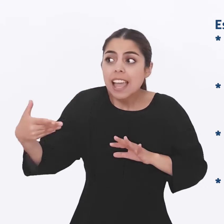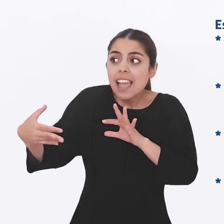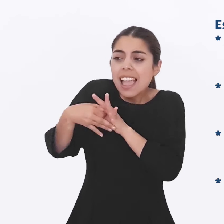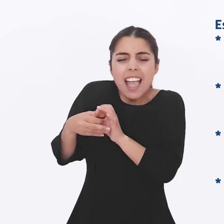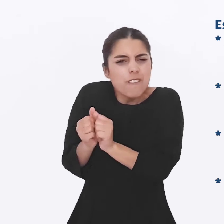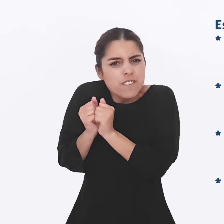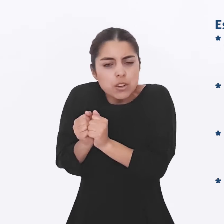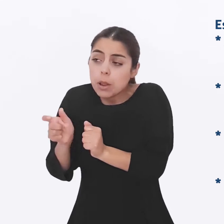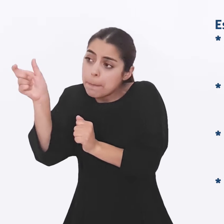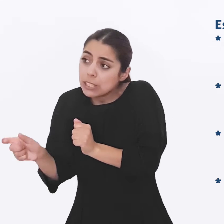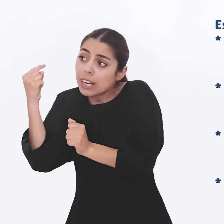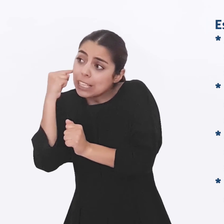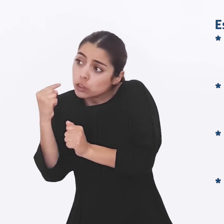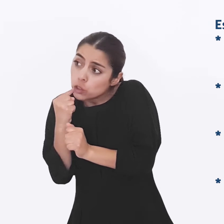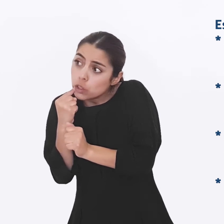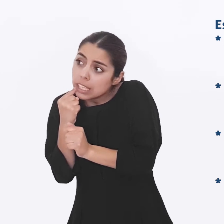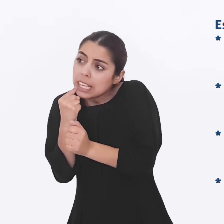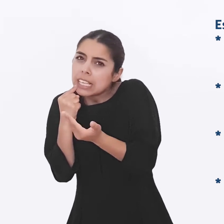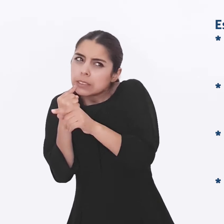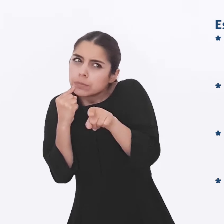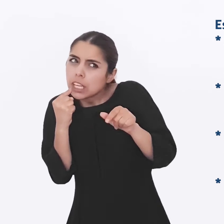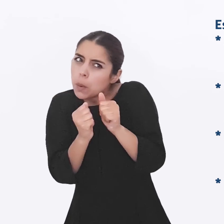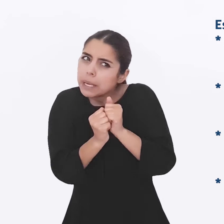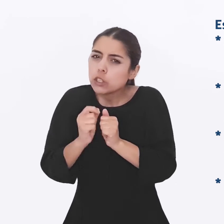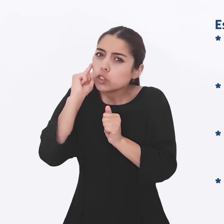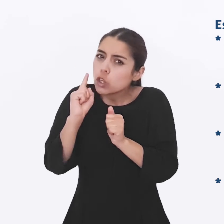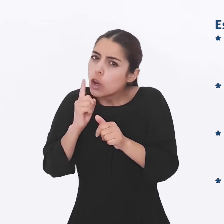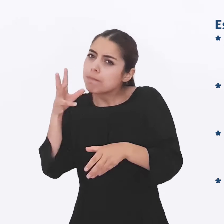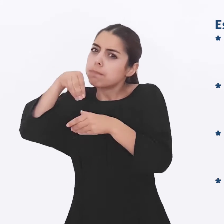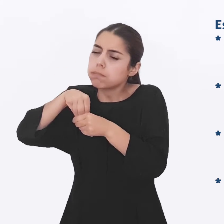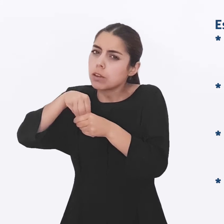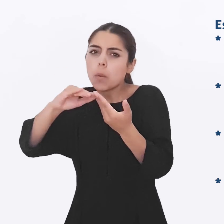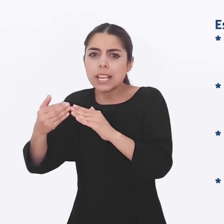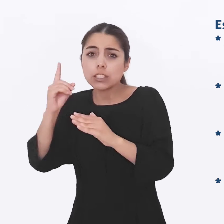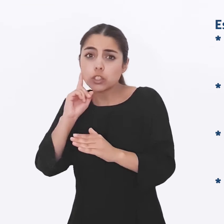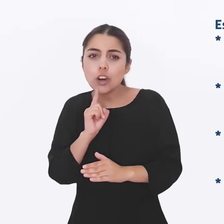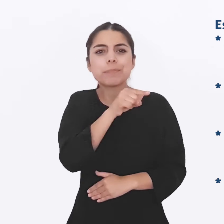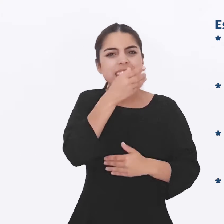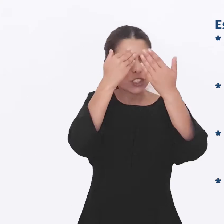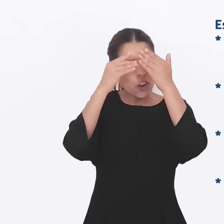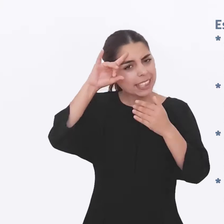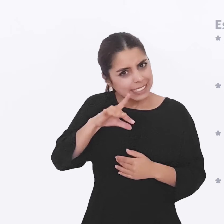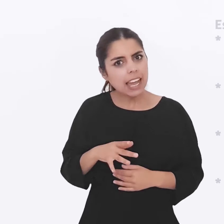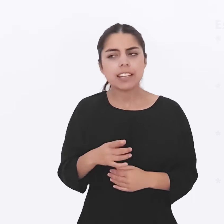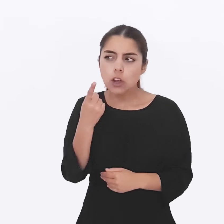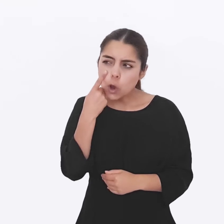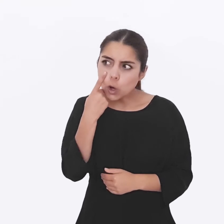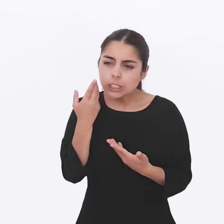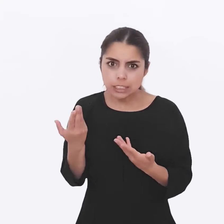conozca acerca del vínculo estrecho entre personas sordas y la necesidad de identificarse con sus pares y ser partes de la comunidad sorda. Es fundamental